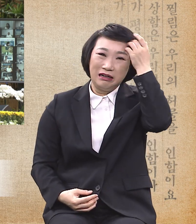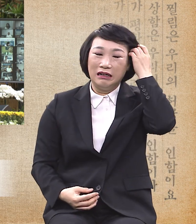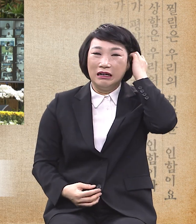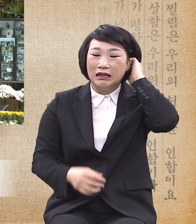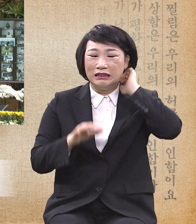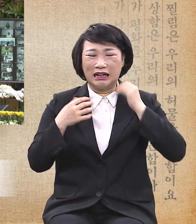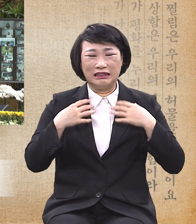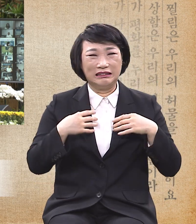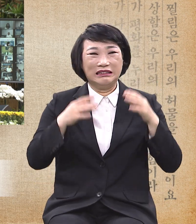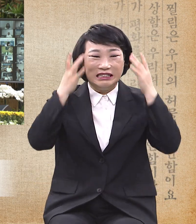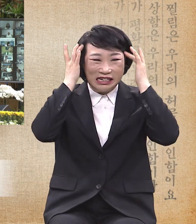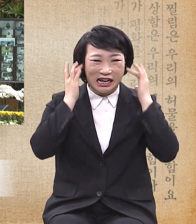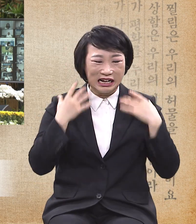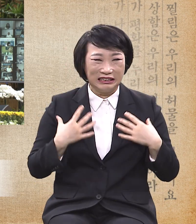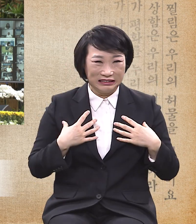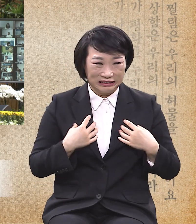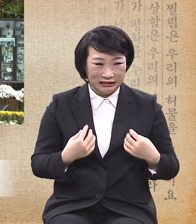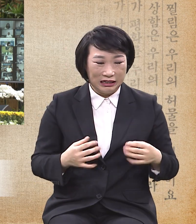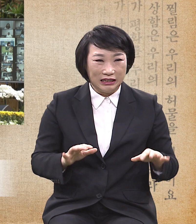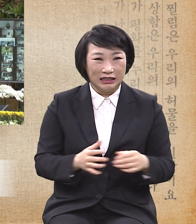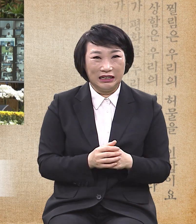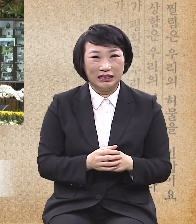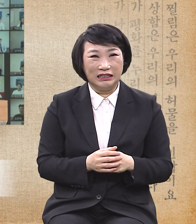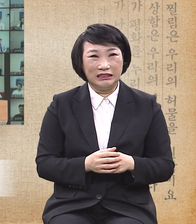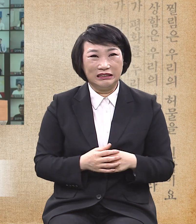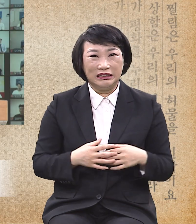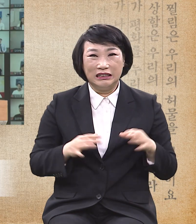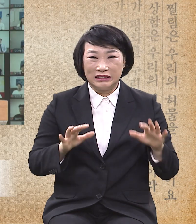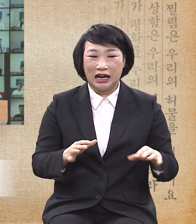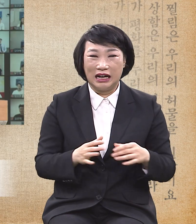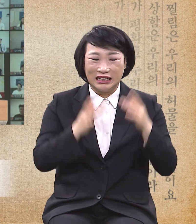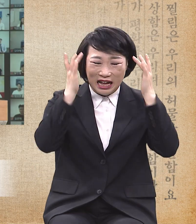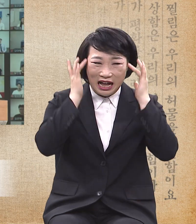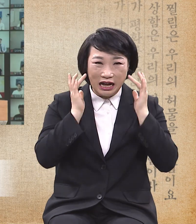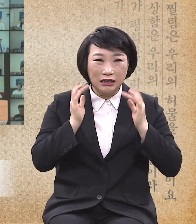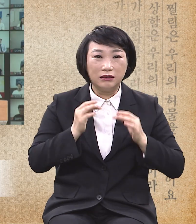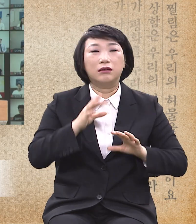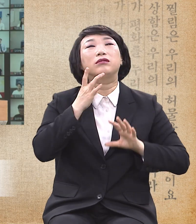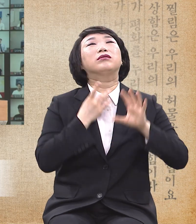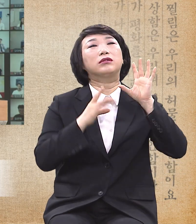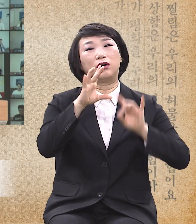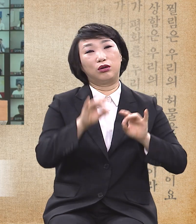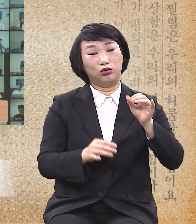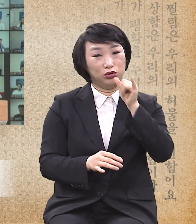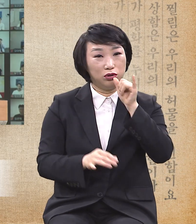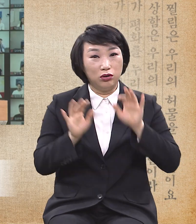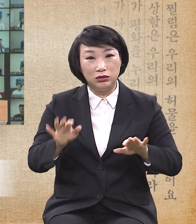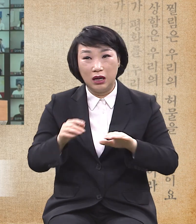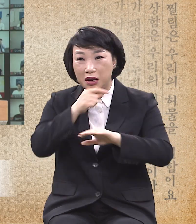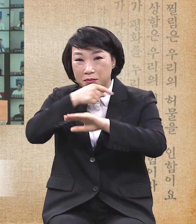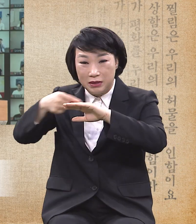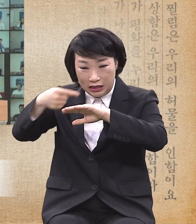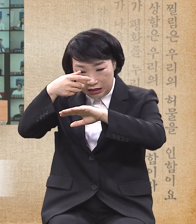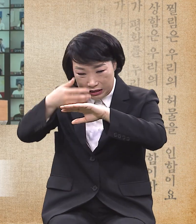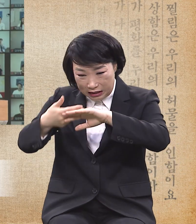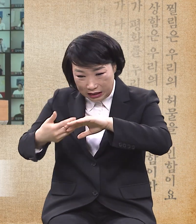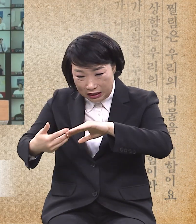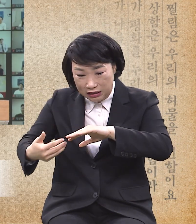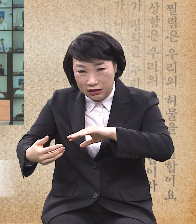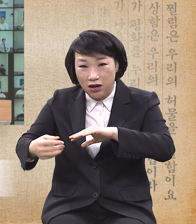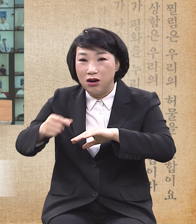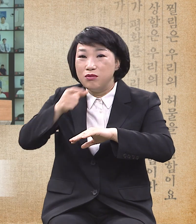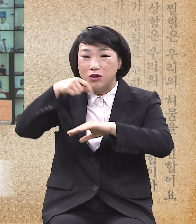나면 속에서 갈증이 생긴. 그런데 피를 쏟았다. 다 쏟았다. 물과